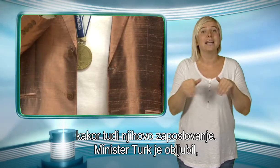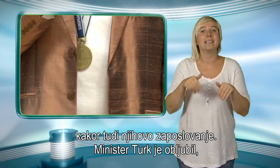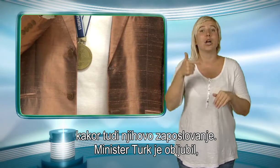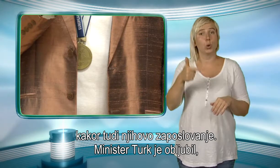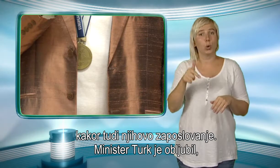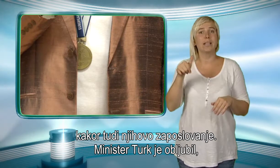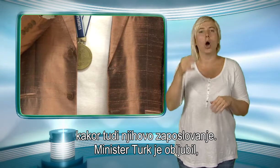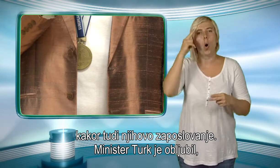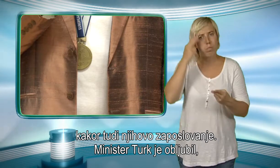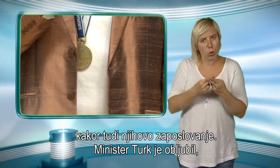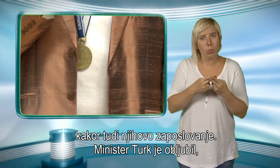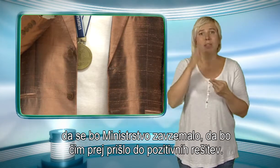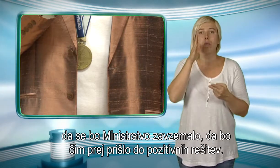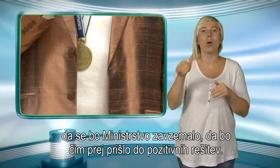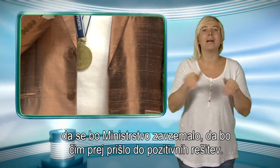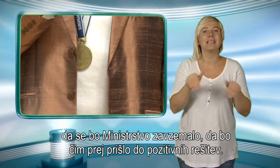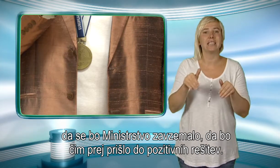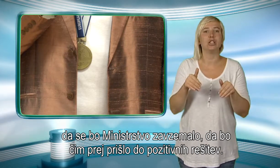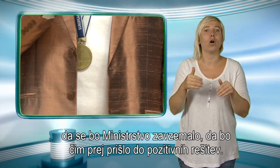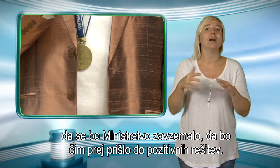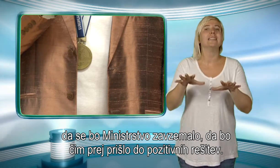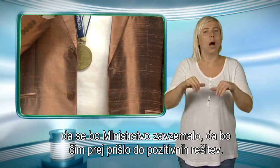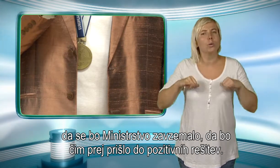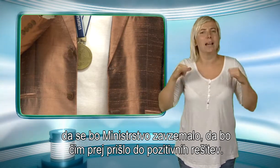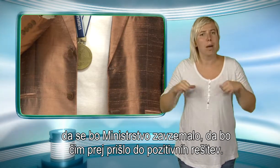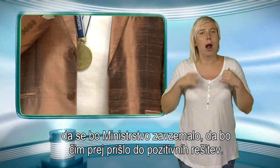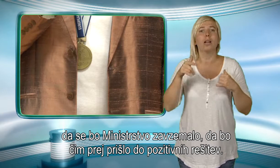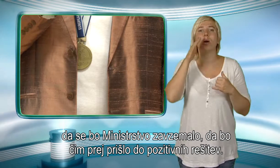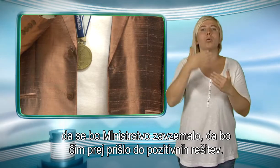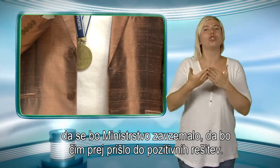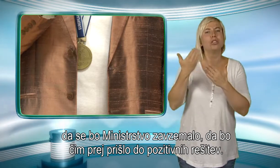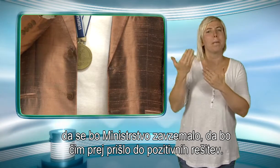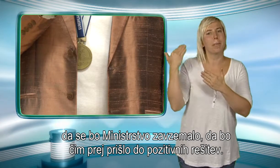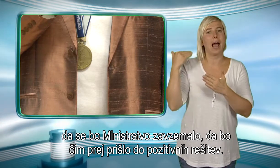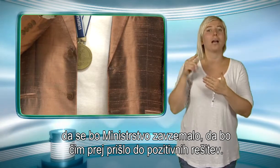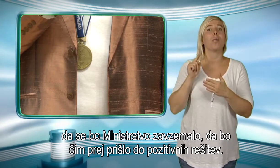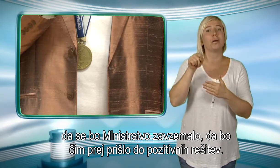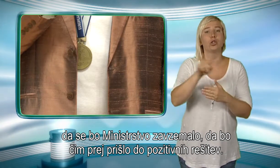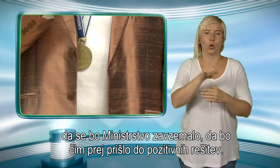Minister Turk je obljubil, da se bo ministrstvo zavzemalo, da bo čim prej prišlo do pozitivnih rešitev.